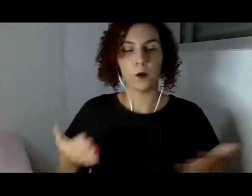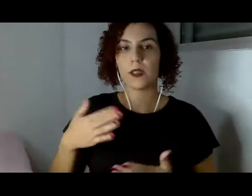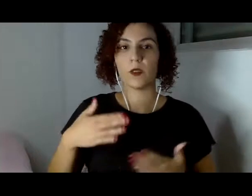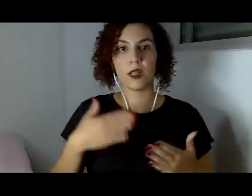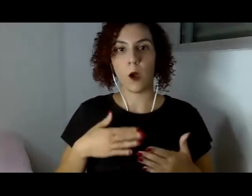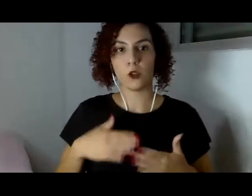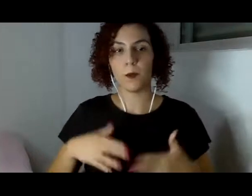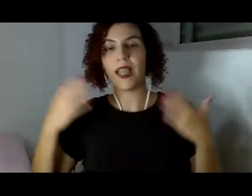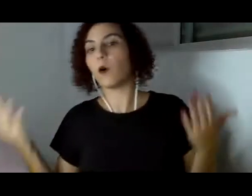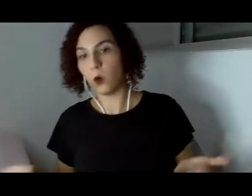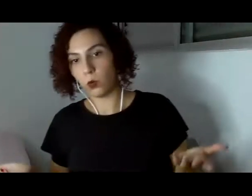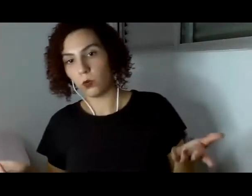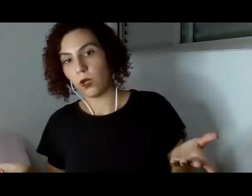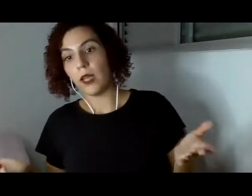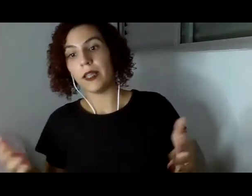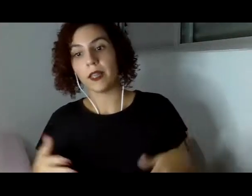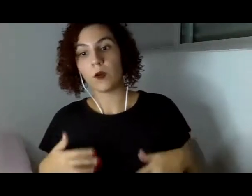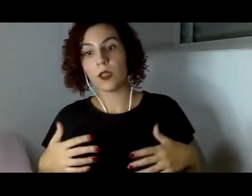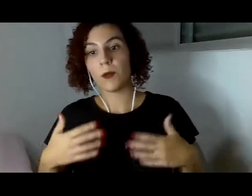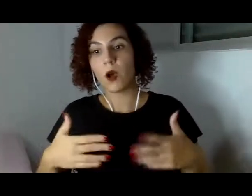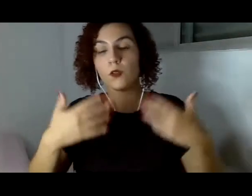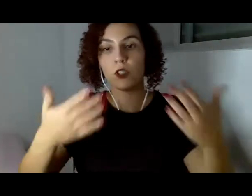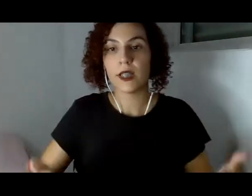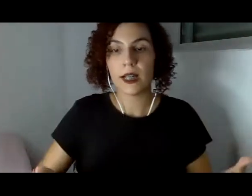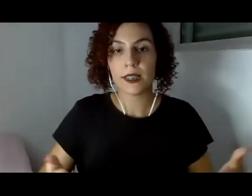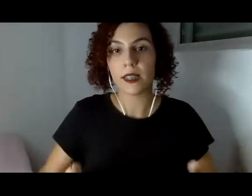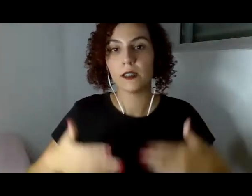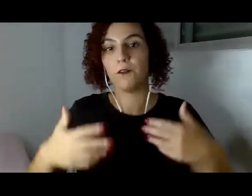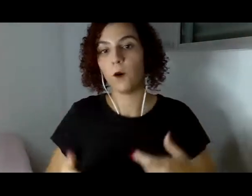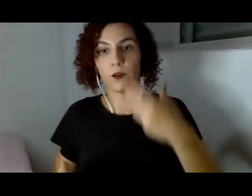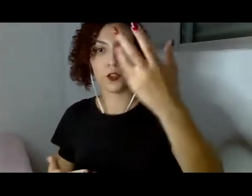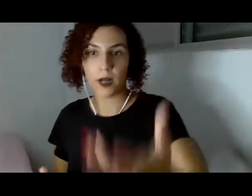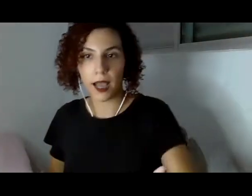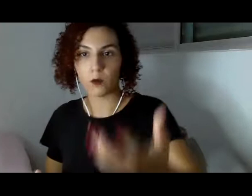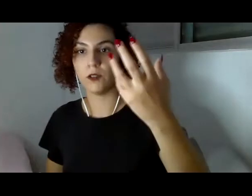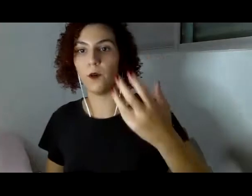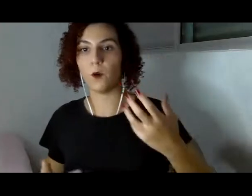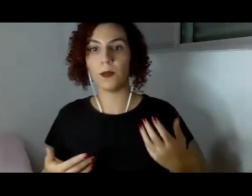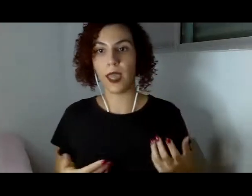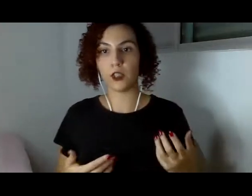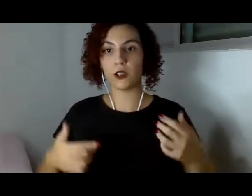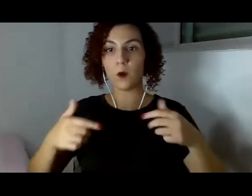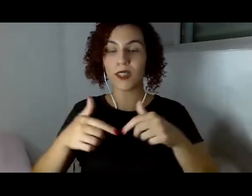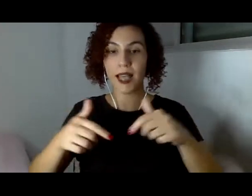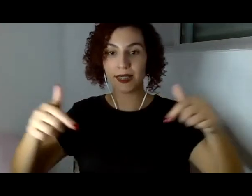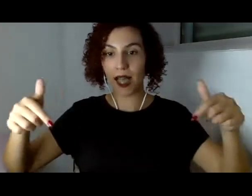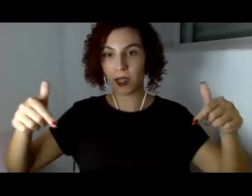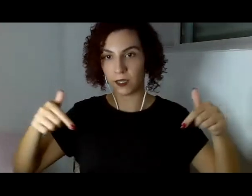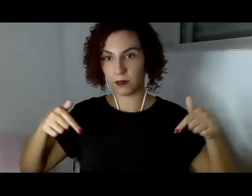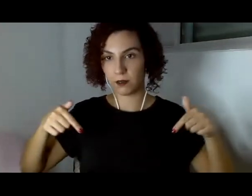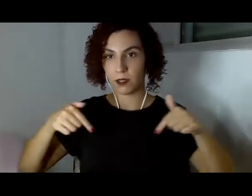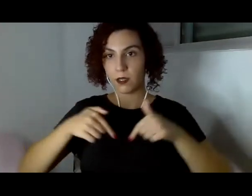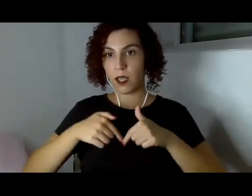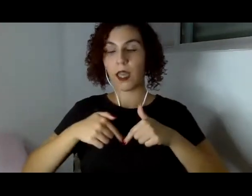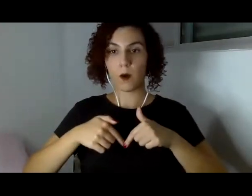Pedagogia é o mesmo sinal de pedagogo. Então, eu sempre gosto de sinalizar se for o profissional, se for o ambiente. Então, usar